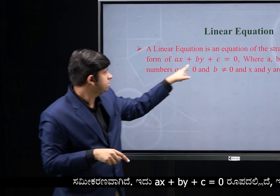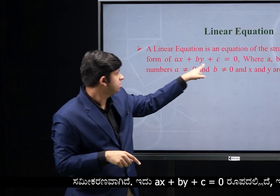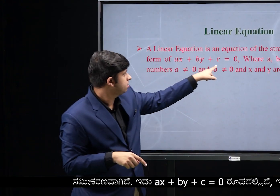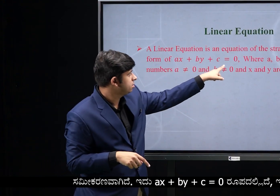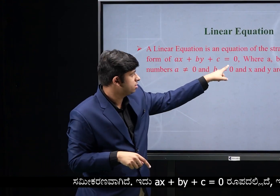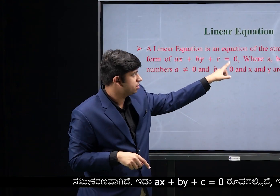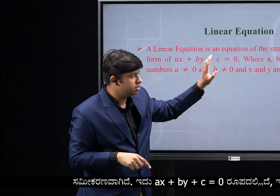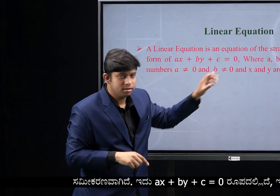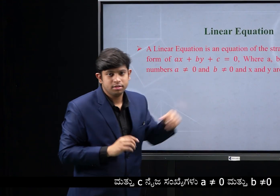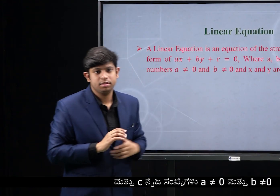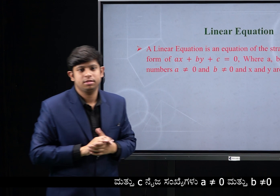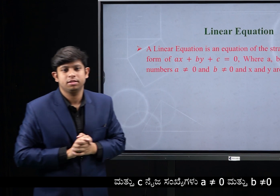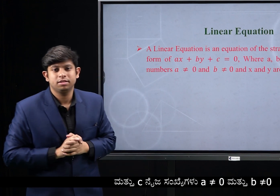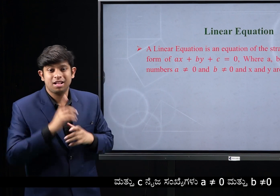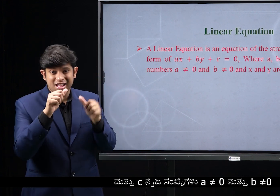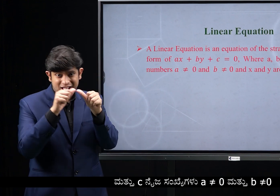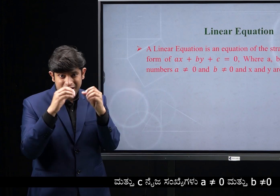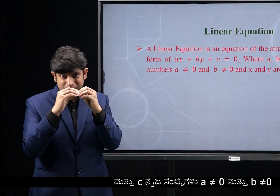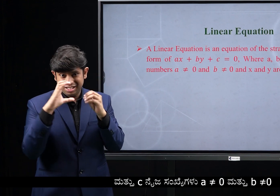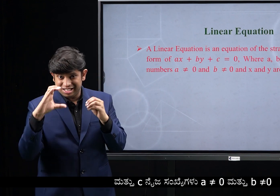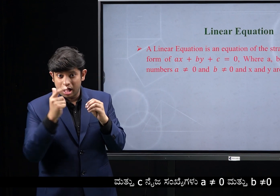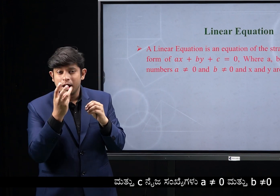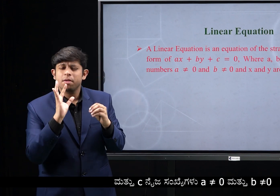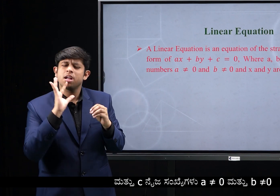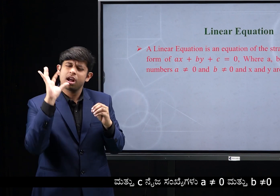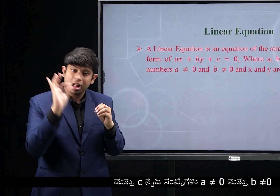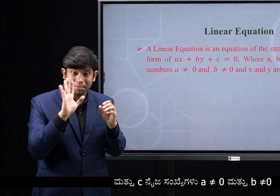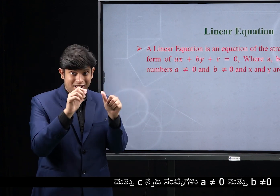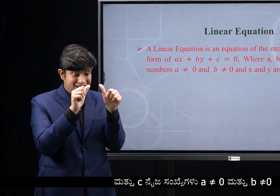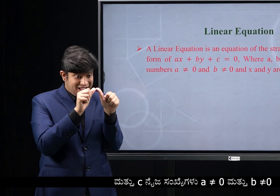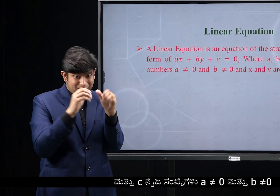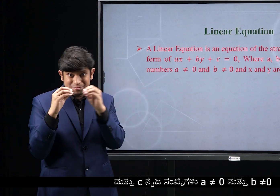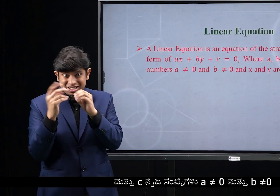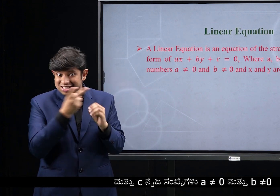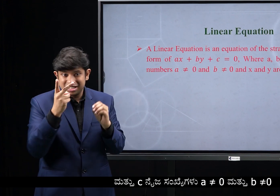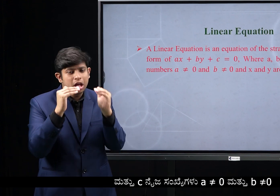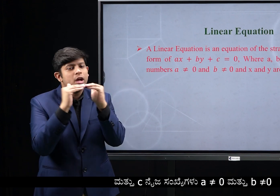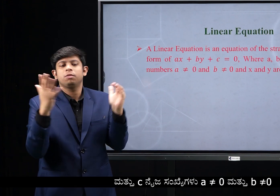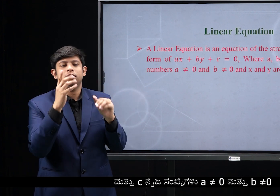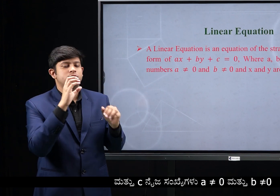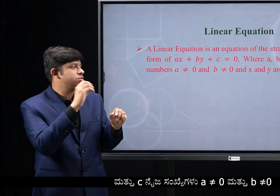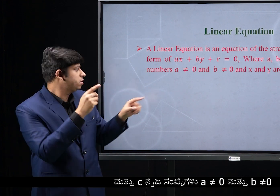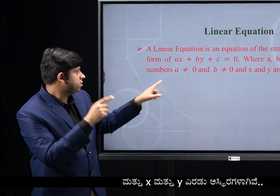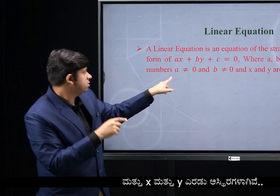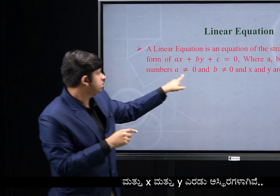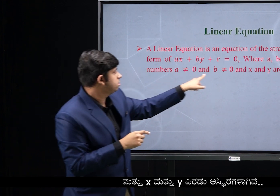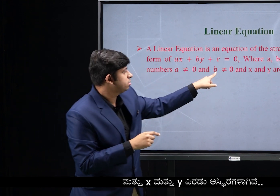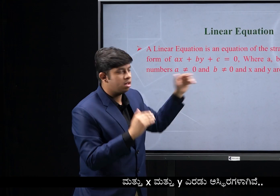ಇಲ್ಲಿ a, b ಮತ್ತು c ನೈಜ ಸಂಖ್ಯೆಗಳು. a ಸಮನಾಗಿಲ್ಲ 0 ಮತ್ತು b ಸಮನಾಗಿಲ್ಲ 0 ಮತ್ತು x